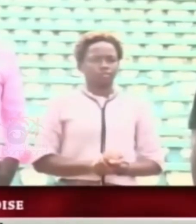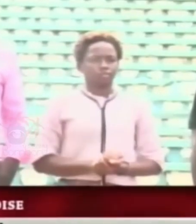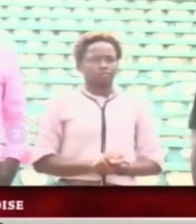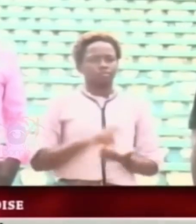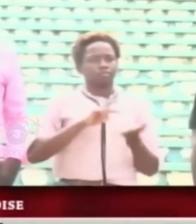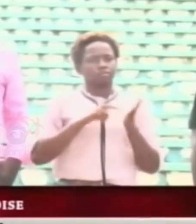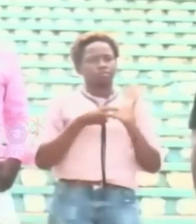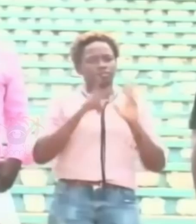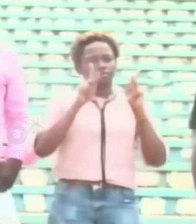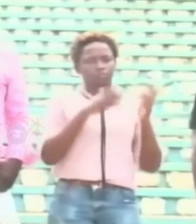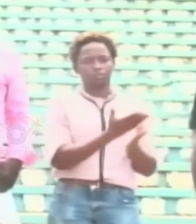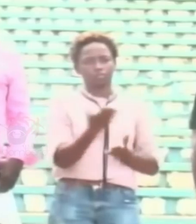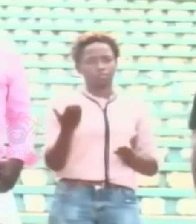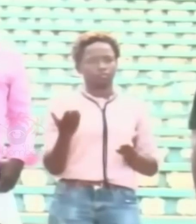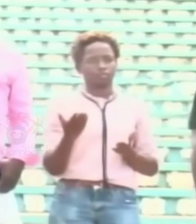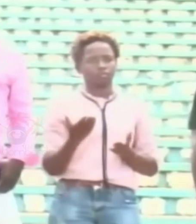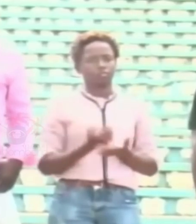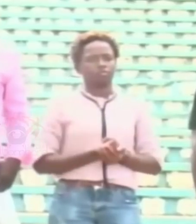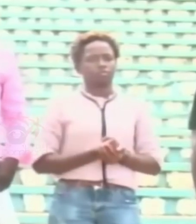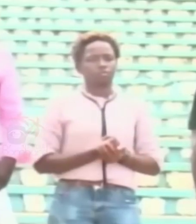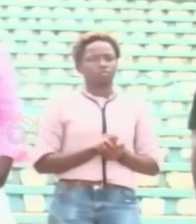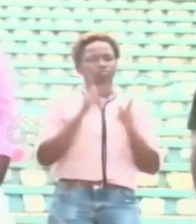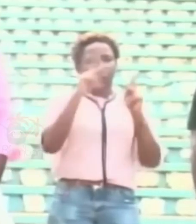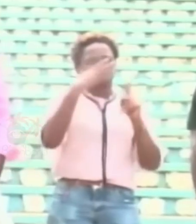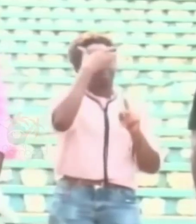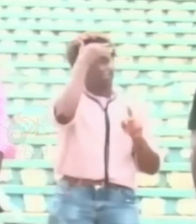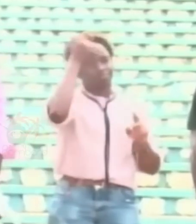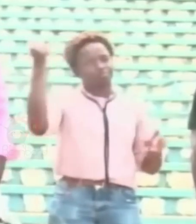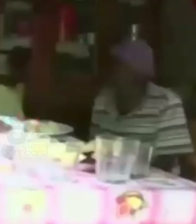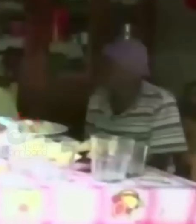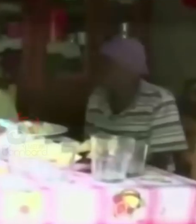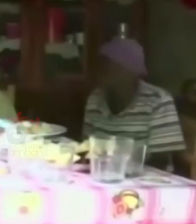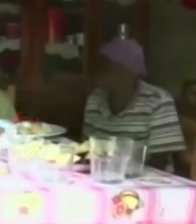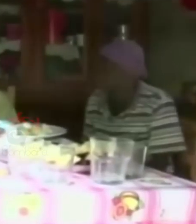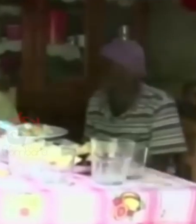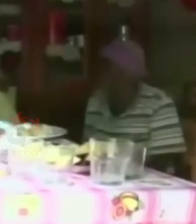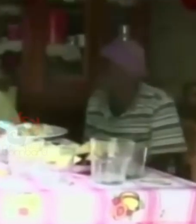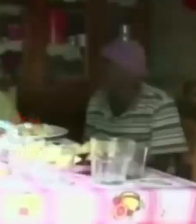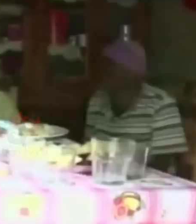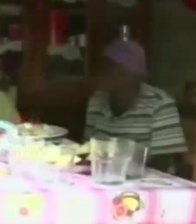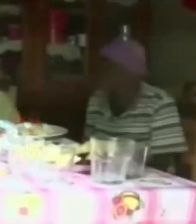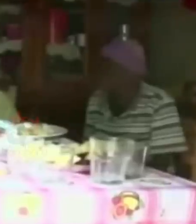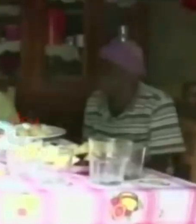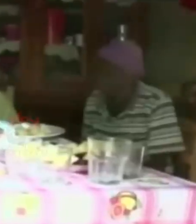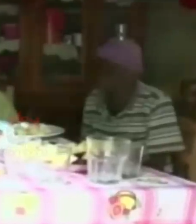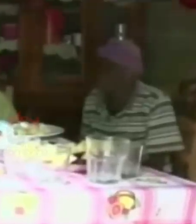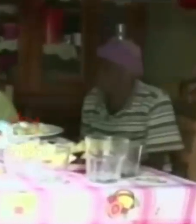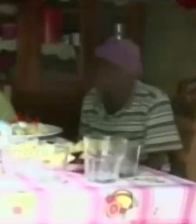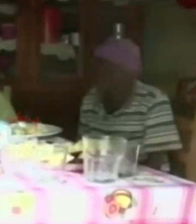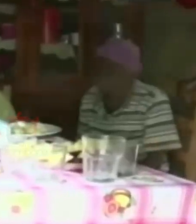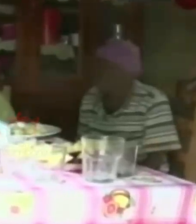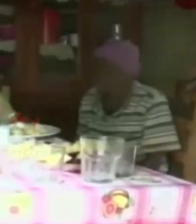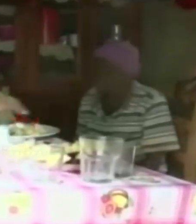Ça veut dire mounsayo. Ce sont des oubliés de la République. Dans du Chiti, coup présidentiel la passé